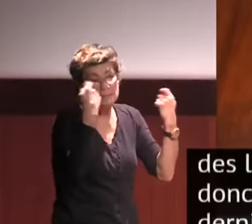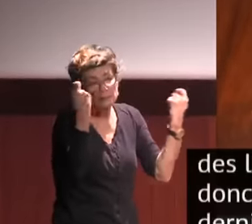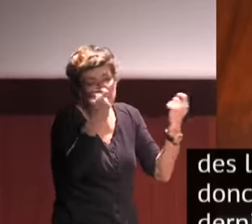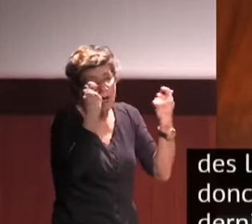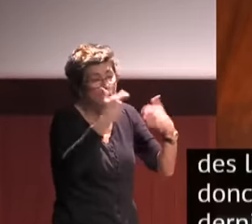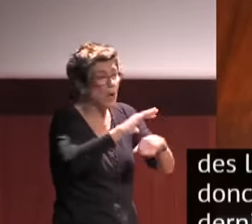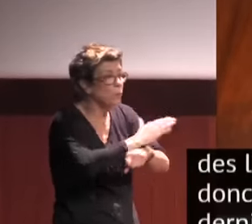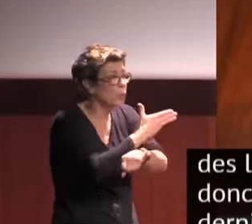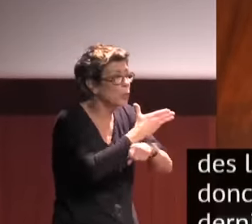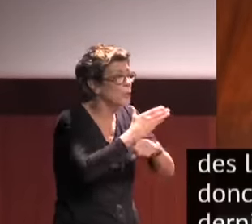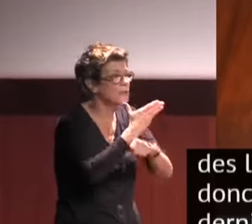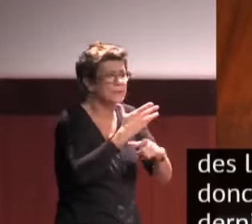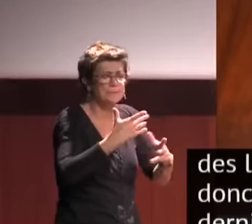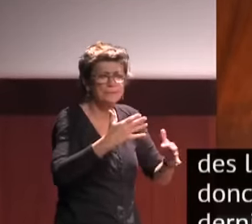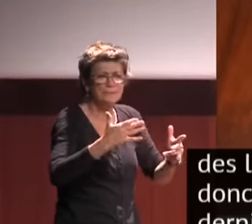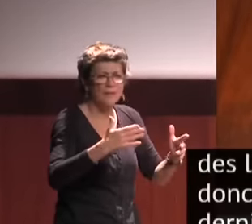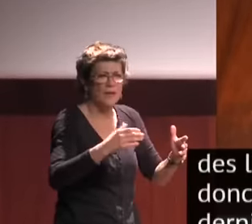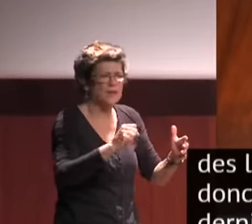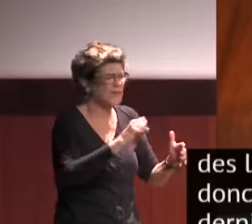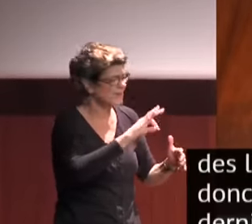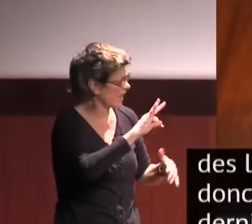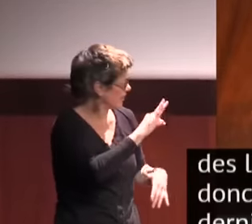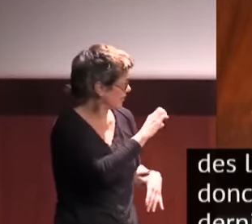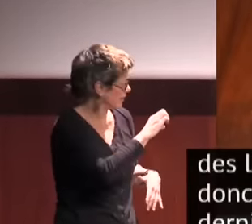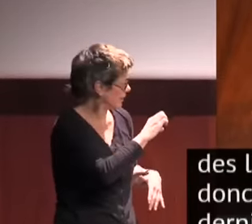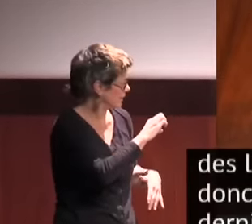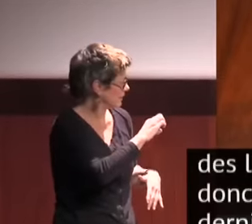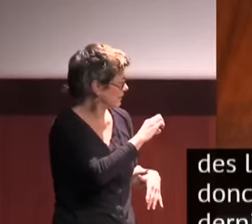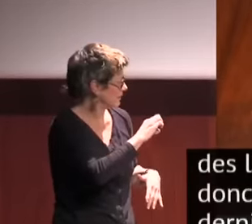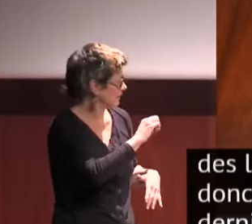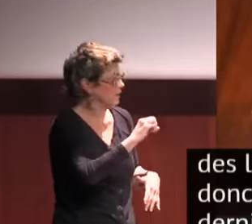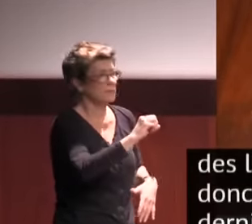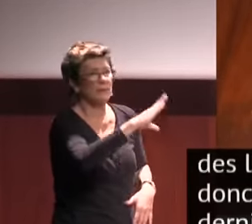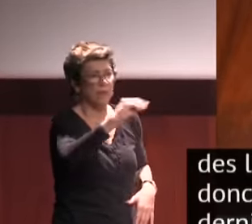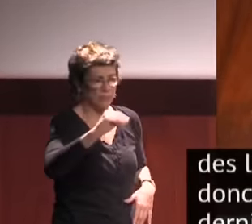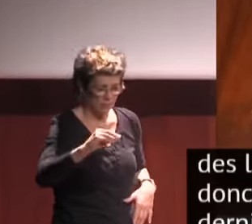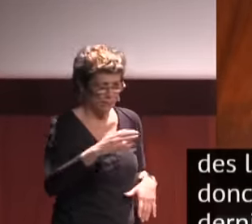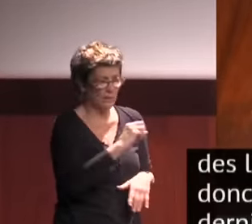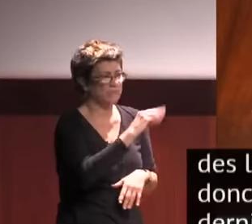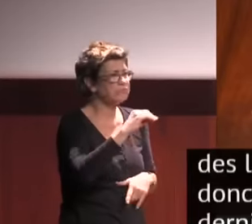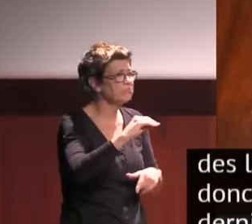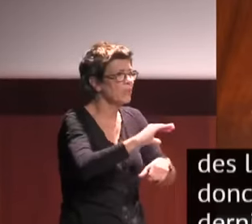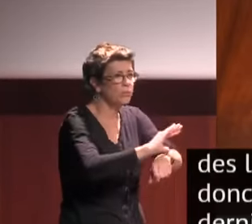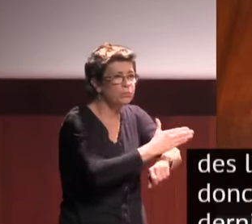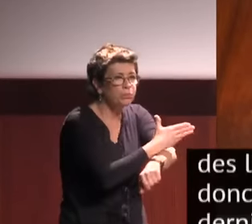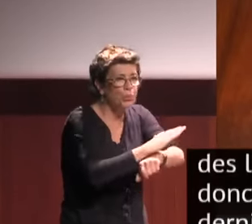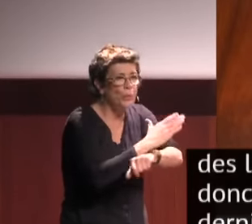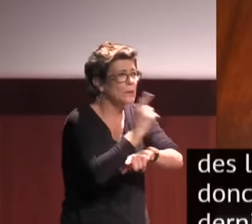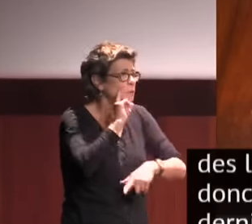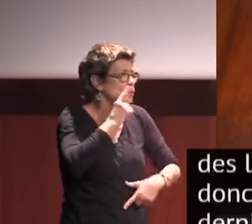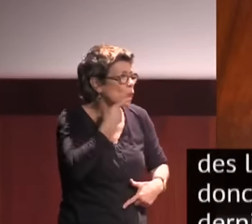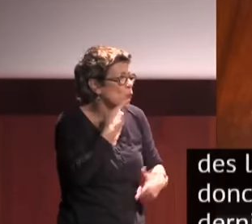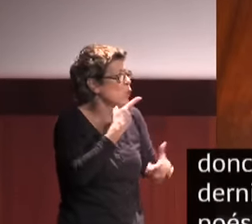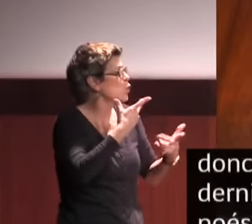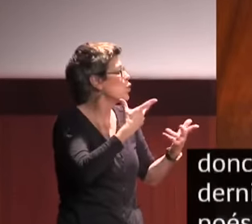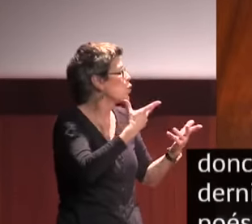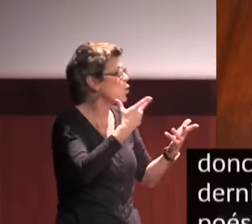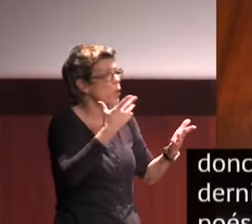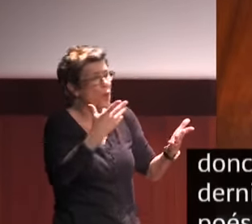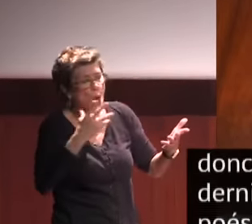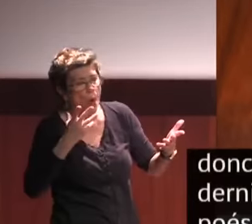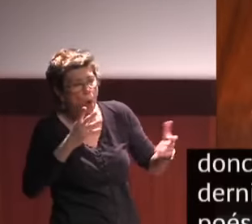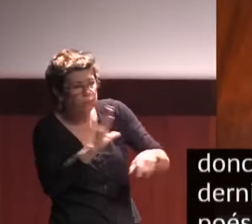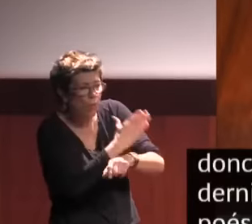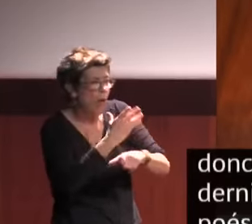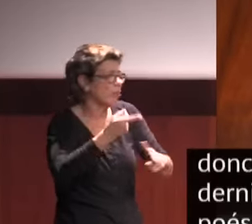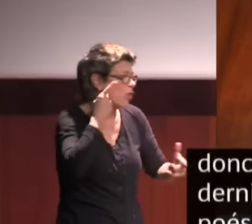de poésie de Sète, qui est un gros festival, et où on invite des poètes sourds, et où on traduit les poètes entendants en langue des signes,